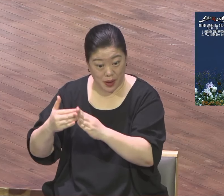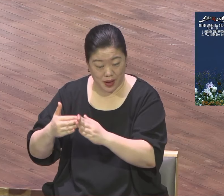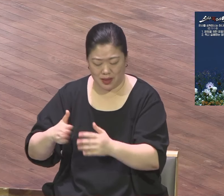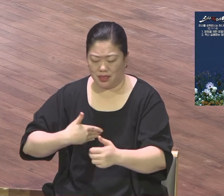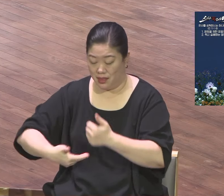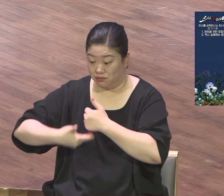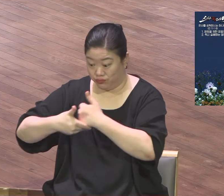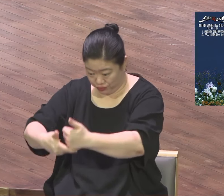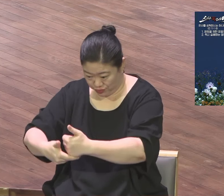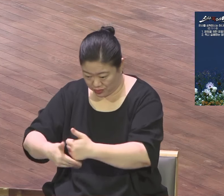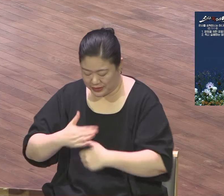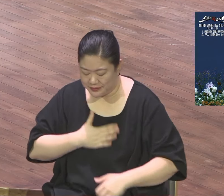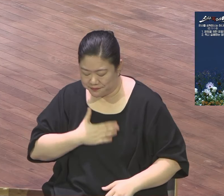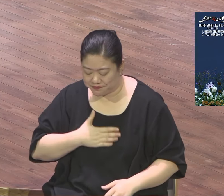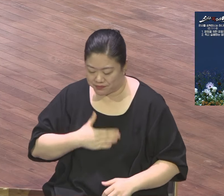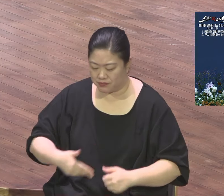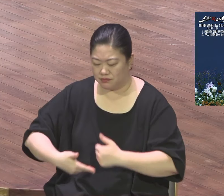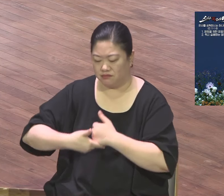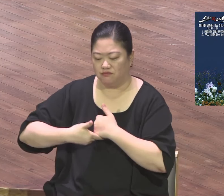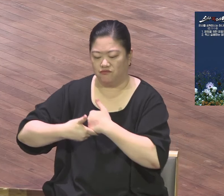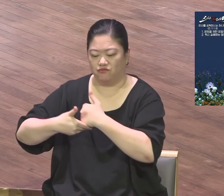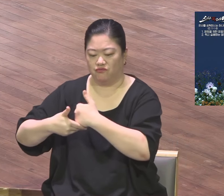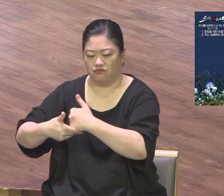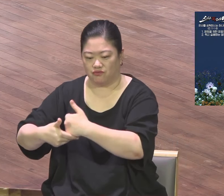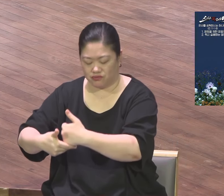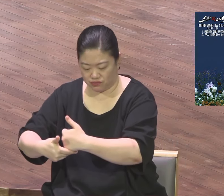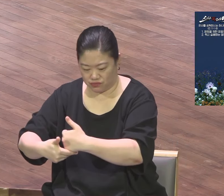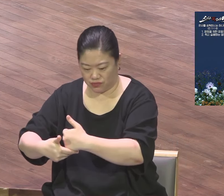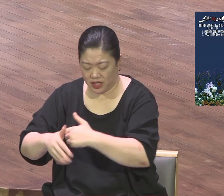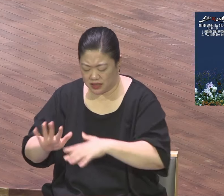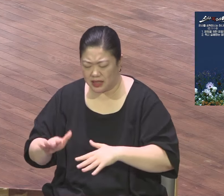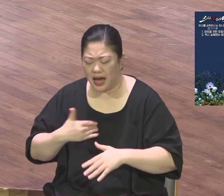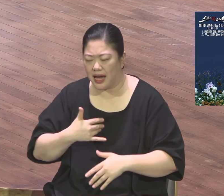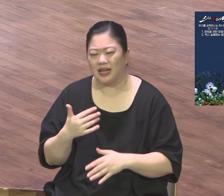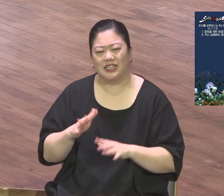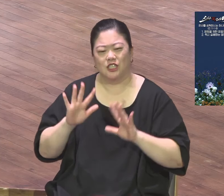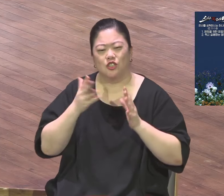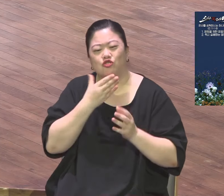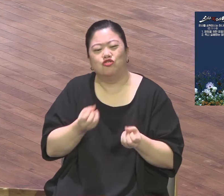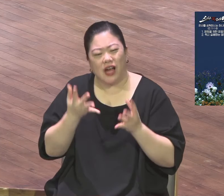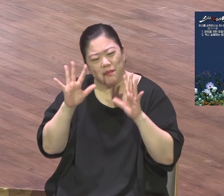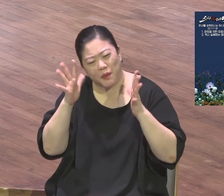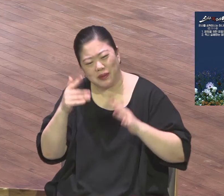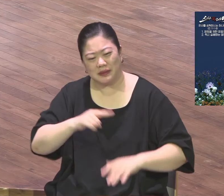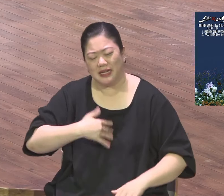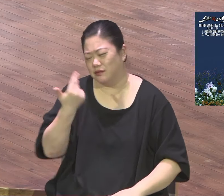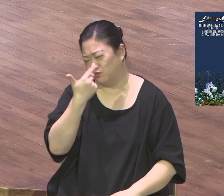녹화 그 메시지 달래서 오늘 방송으로 녹화해 보냈어요.